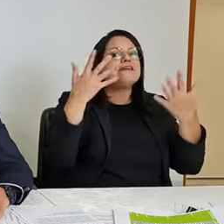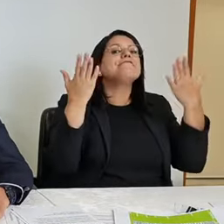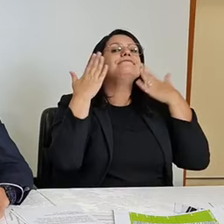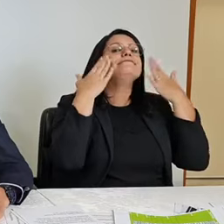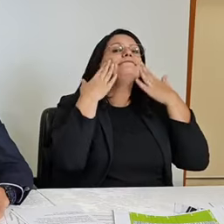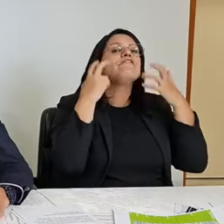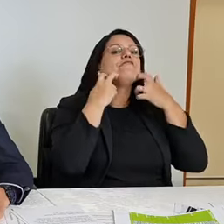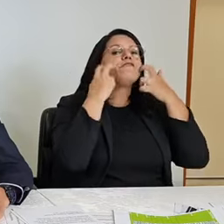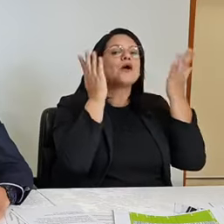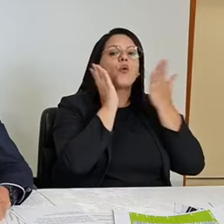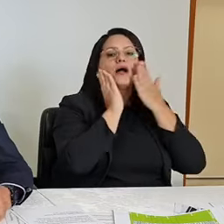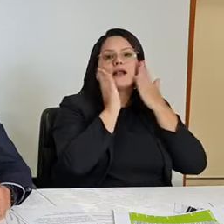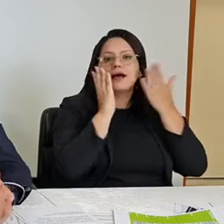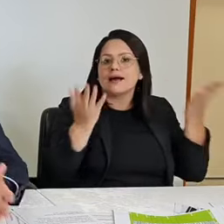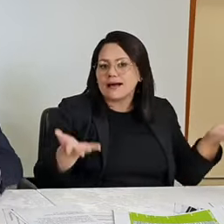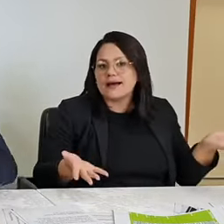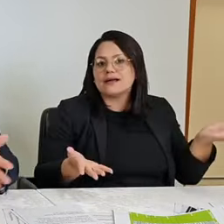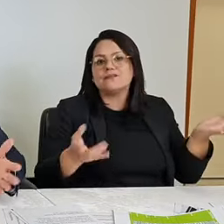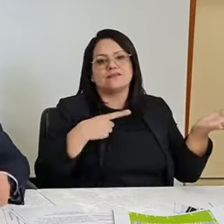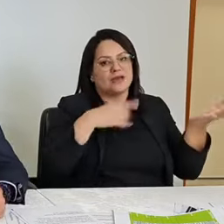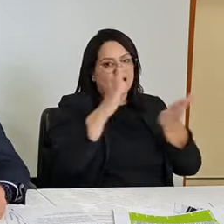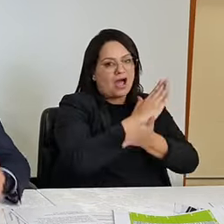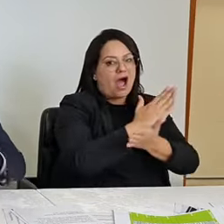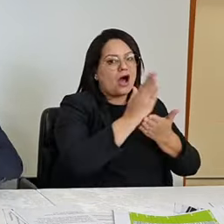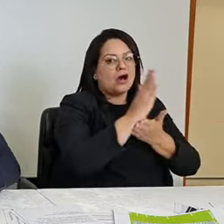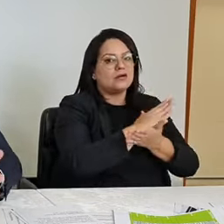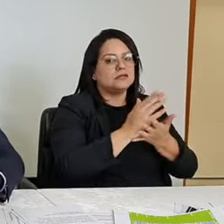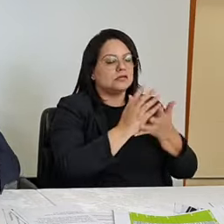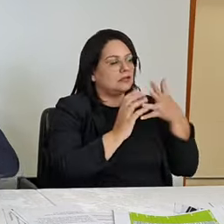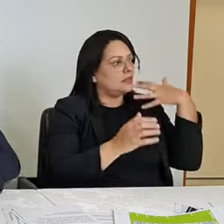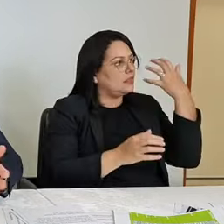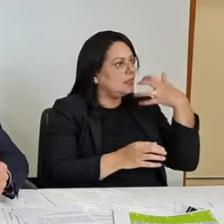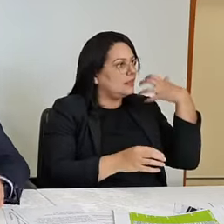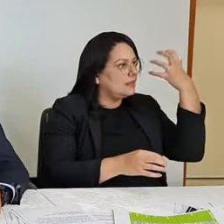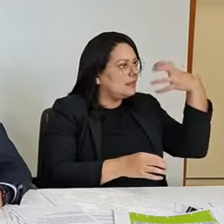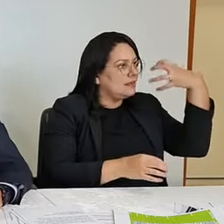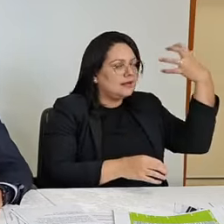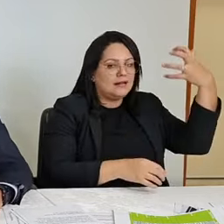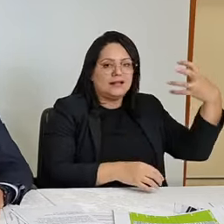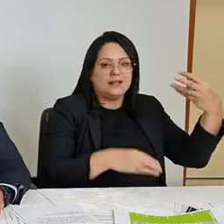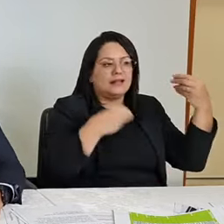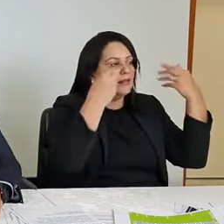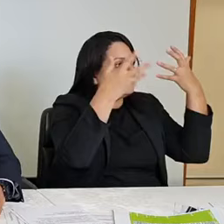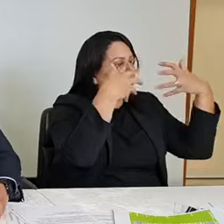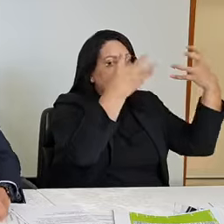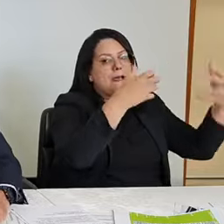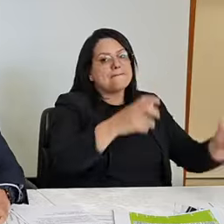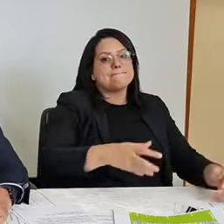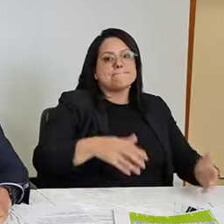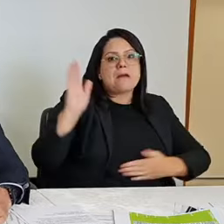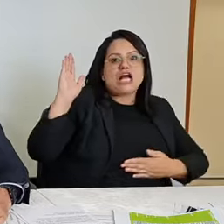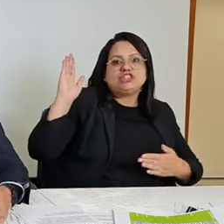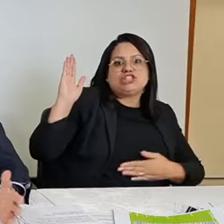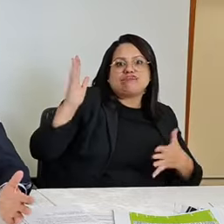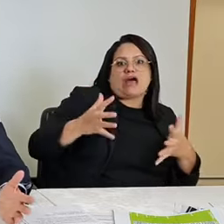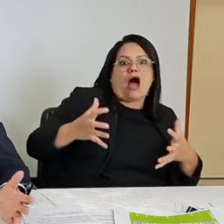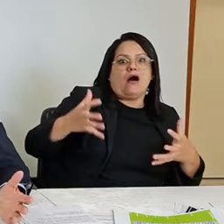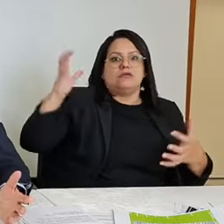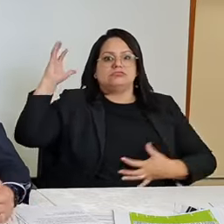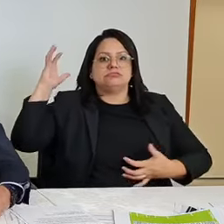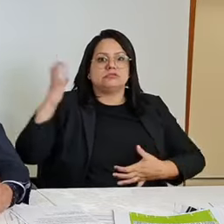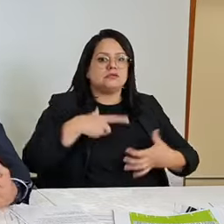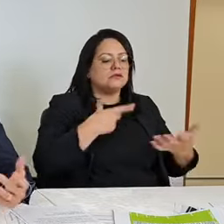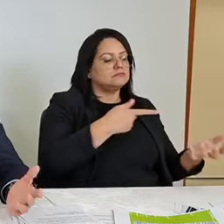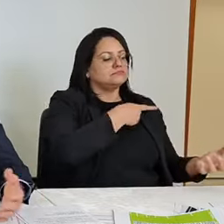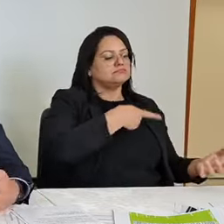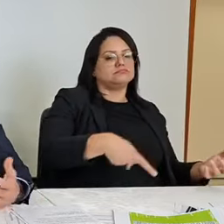Tá? E alguns estão entrando na lábia do bandidão, do ladrão aí que ficou à frente do país por algum tempo.